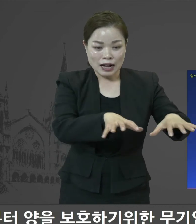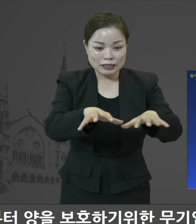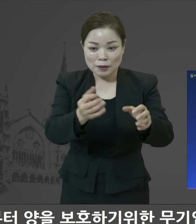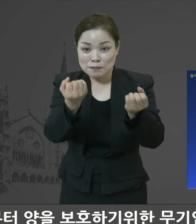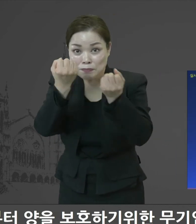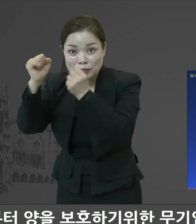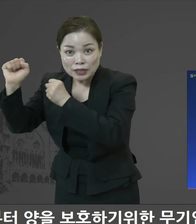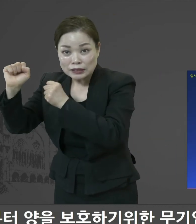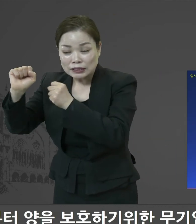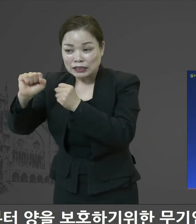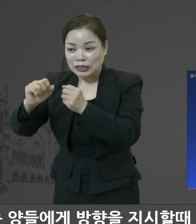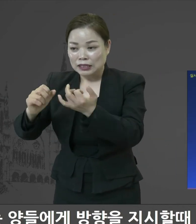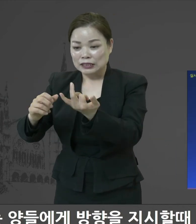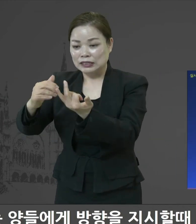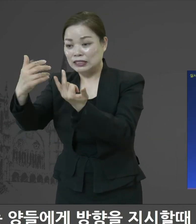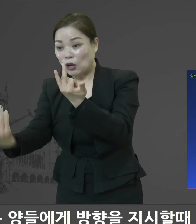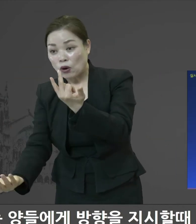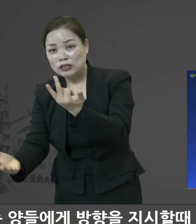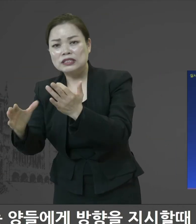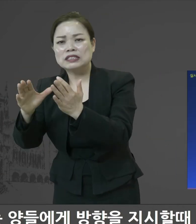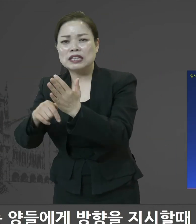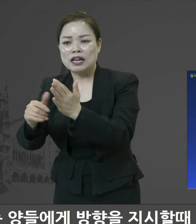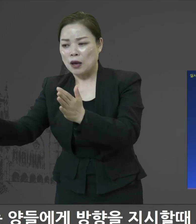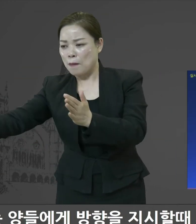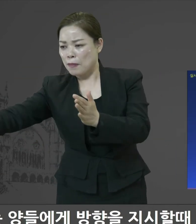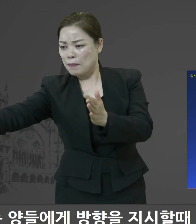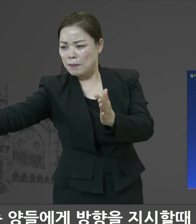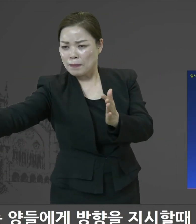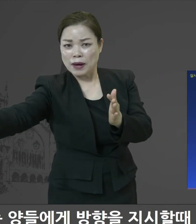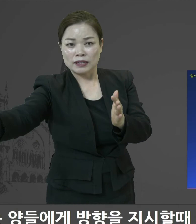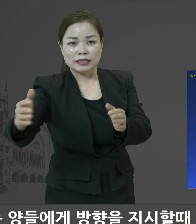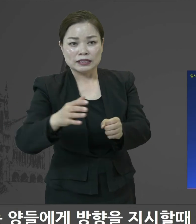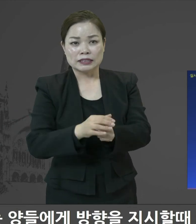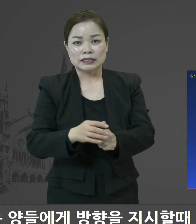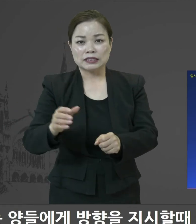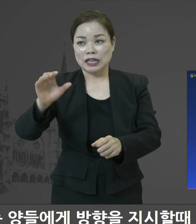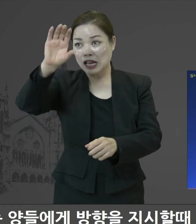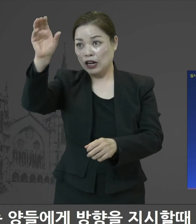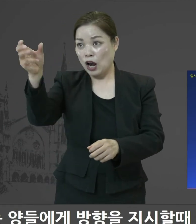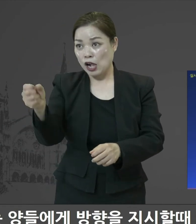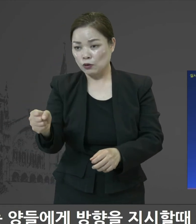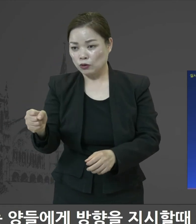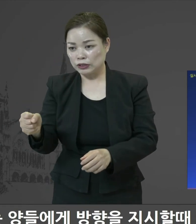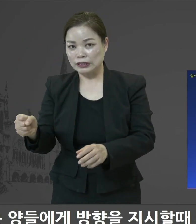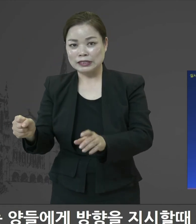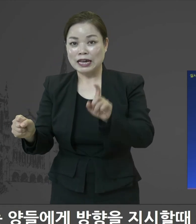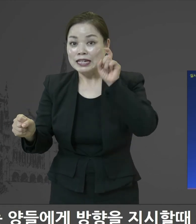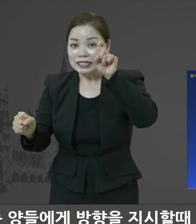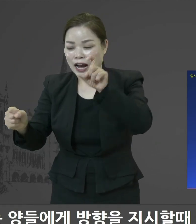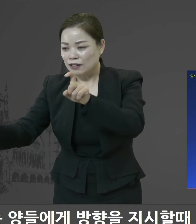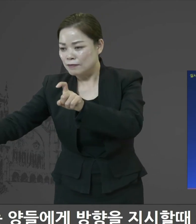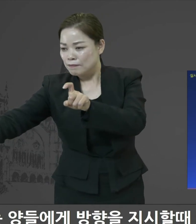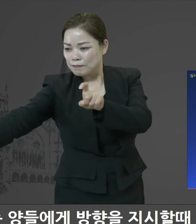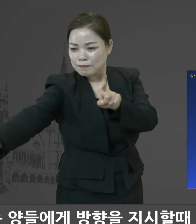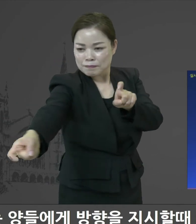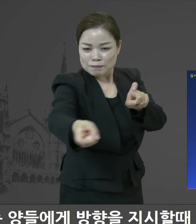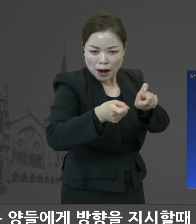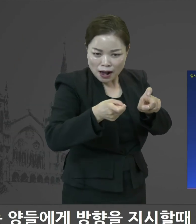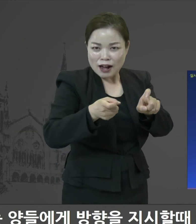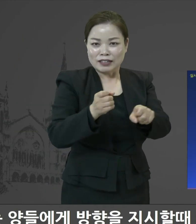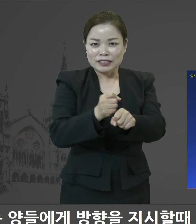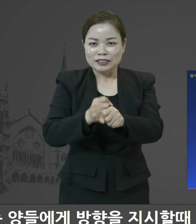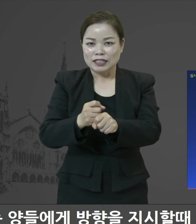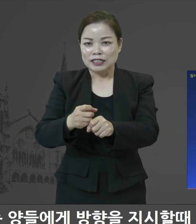이탈해서 낭떠러지 같은 데에 걸렸을 때에 지팡이가 갈고리처럼 되어 있는데 그 갈고리로 양을 끌어서 올리는 역할을 하였습니다. 그러니까